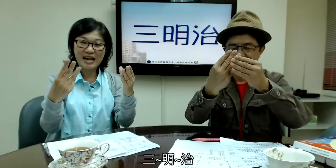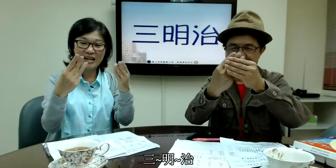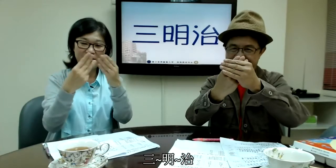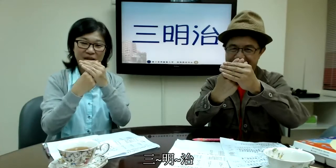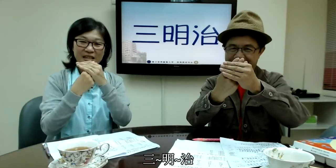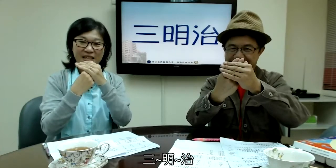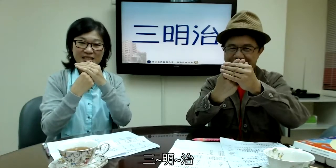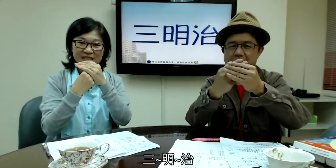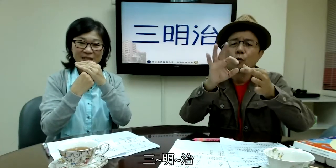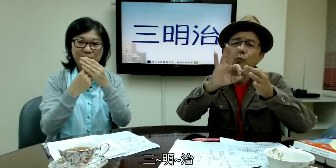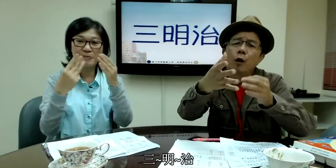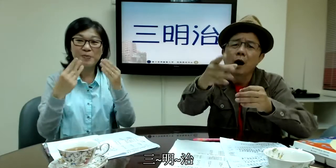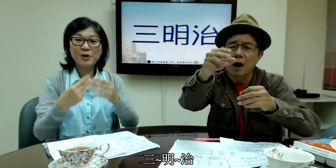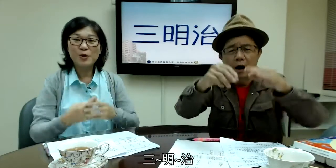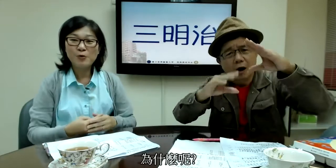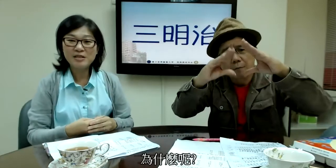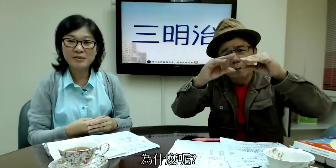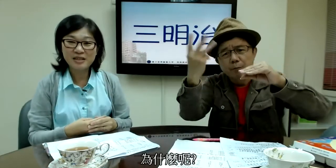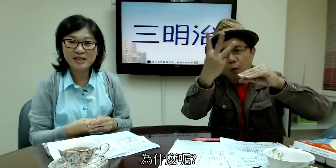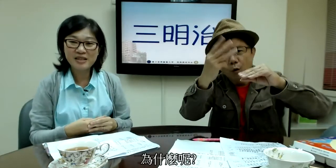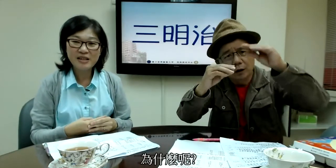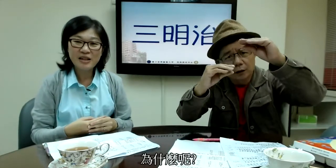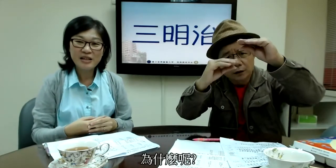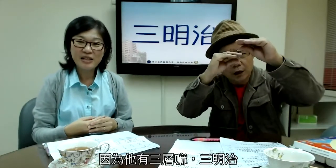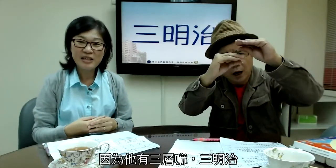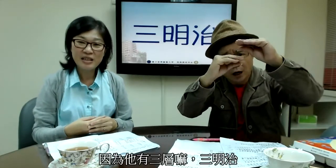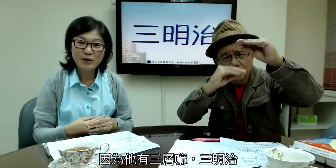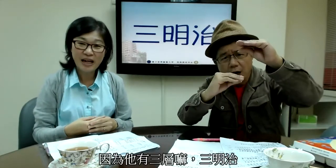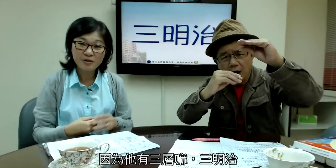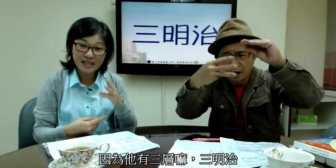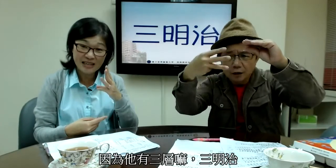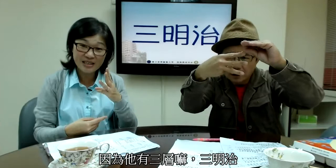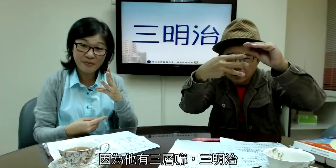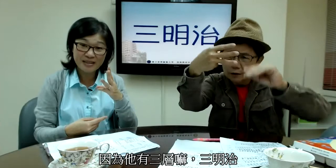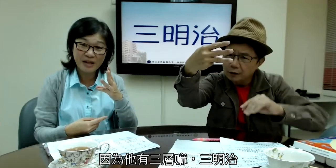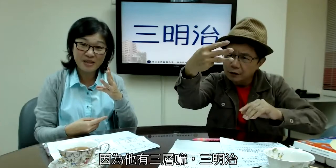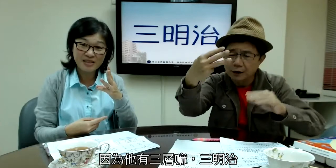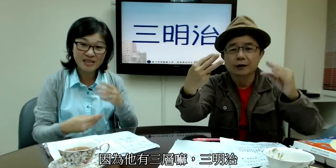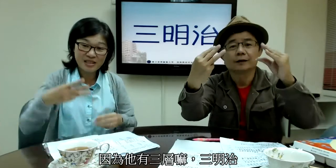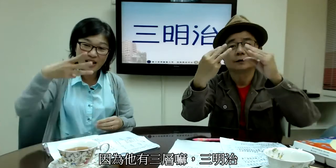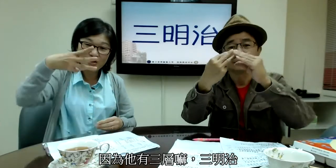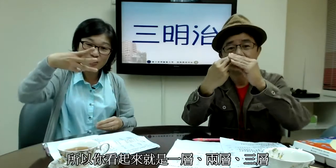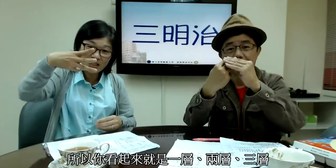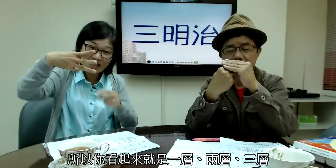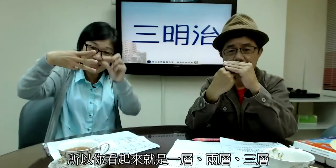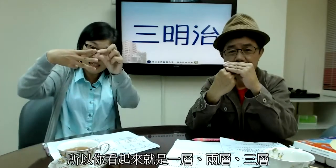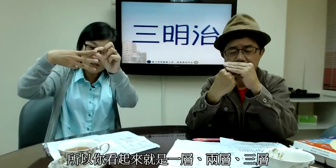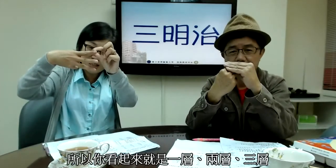三明治为什么呢？因为它有三层嘛，三明治、哦、所以你看起来就是一